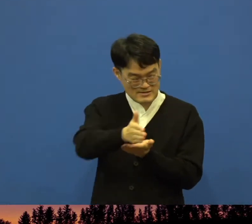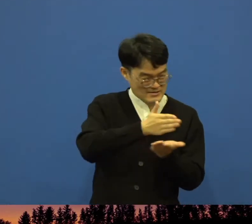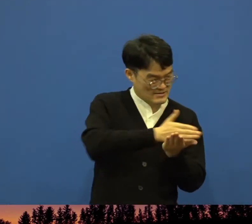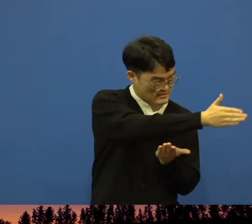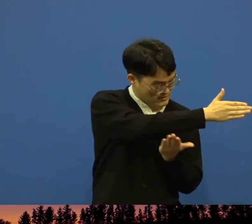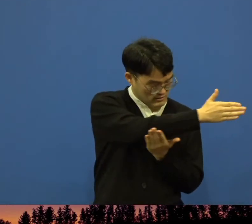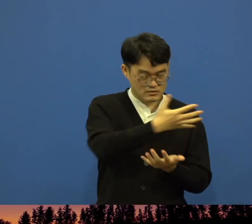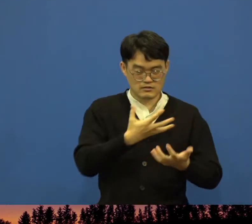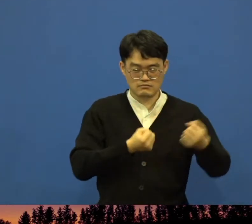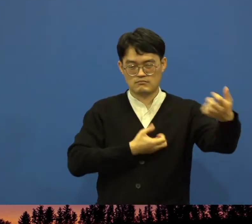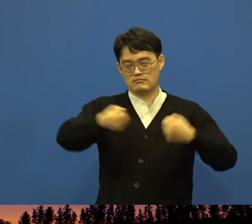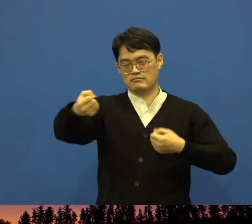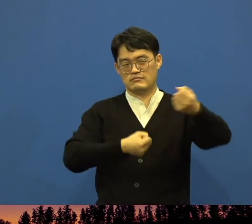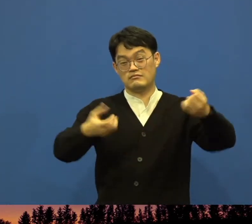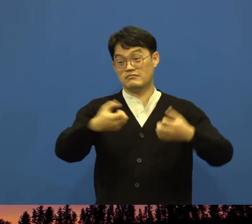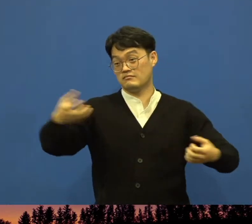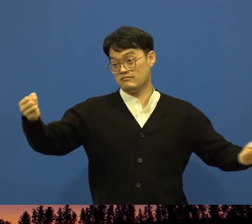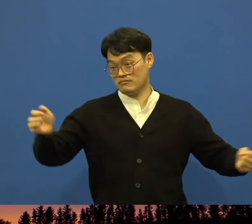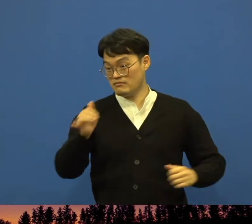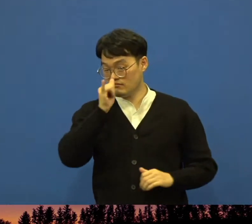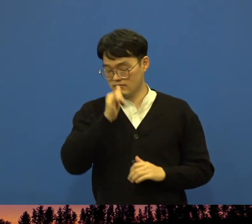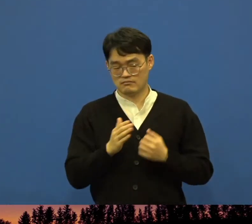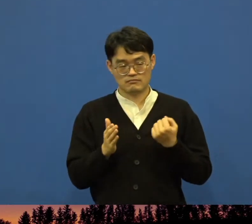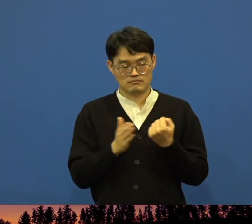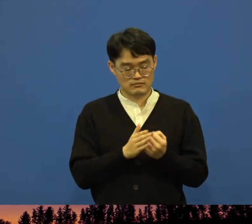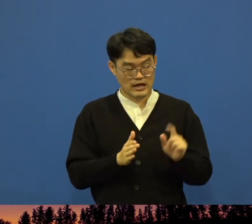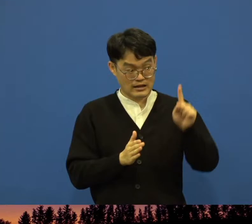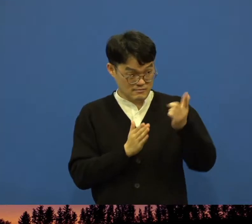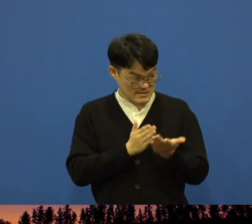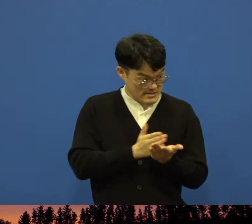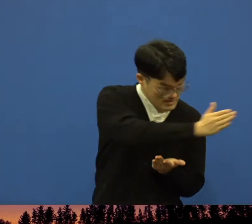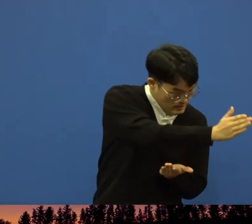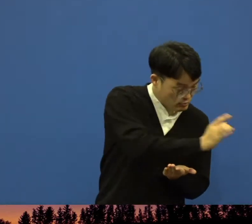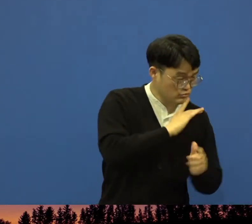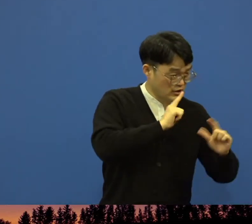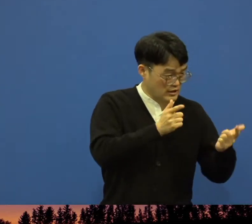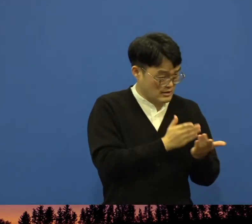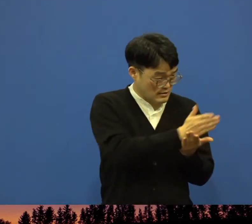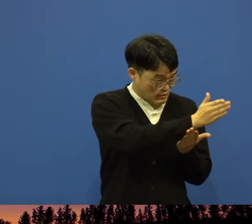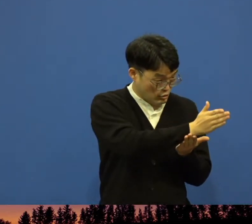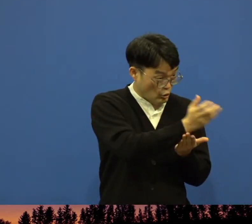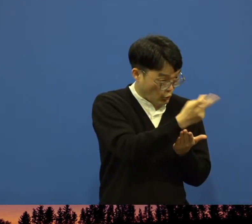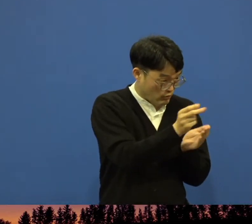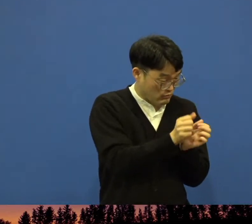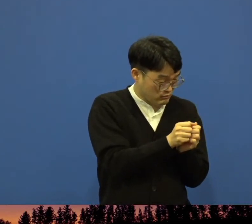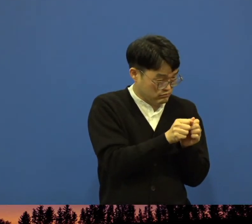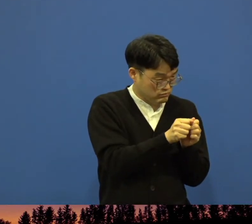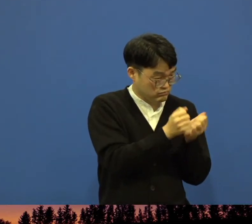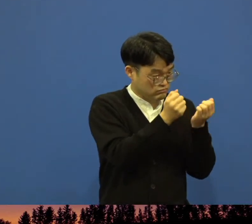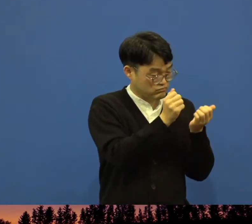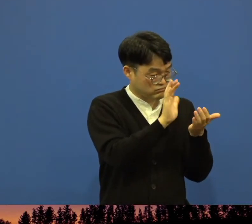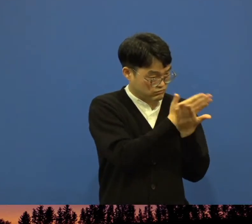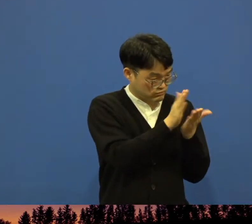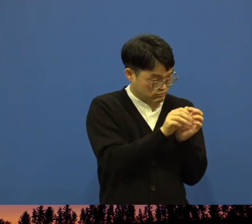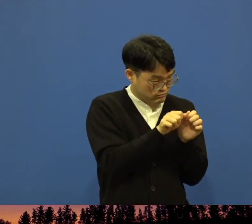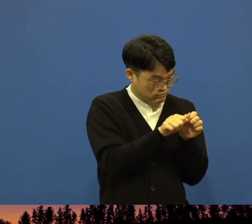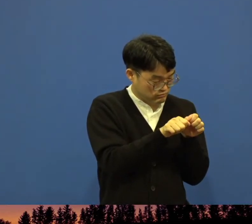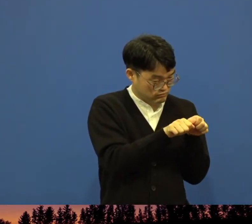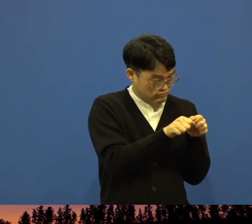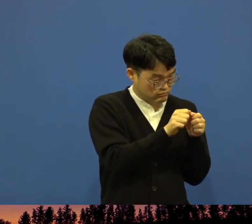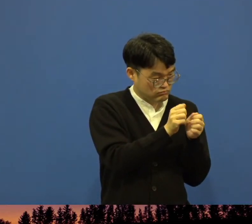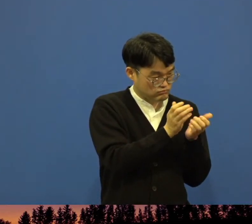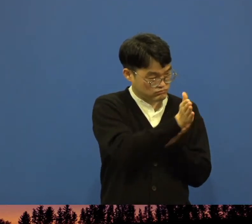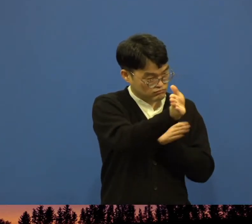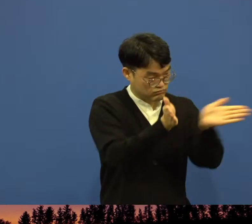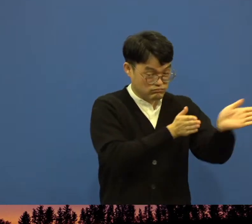파트예요. 그러니까 뭐 한 부분만 있는 게 아니고 많이 나누어져 있어요. 예. 이제 그걸 말은 뭐냐면 한